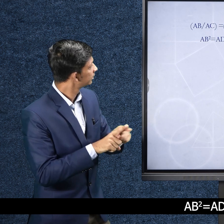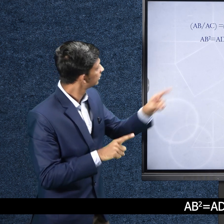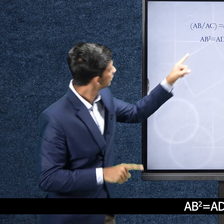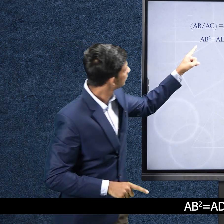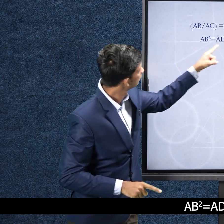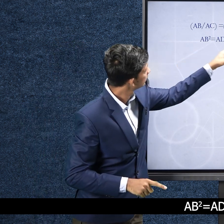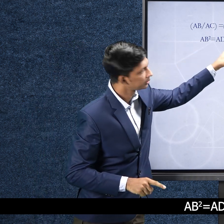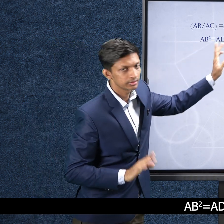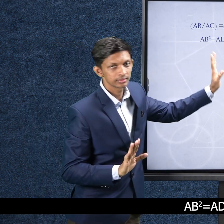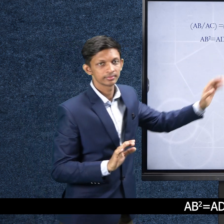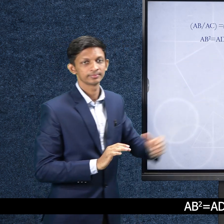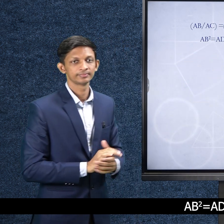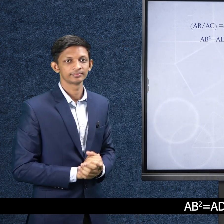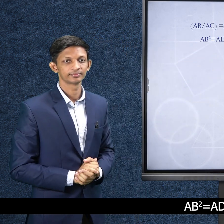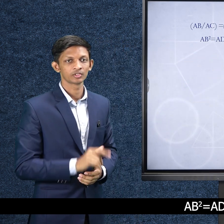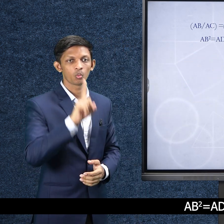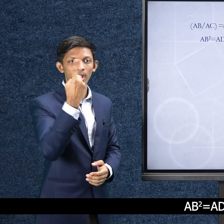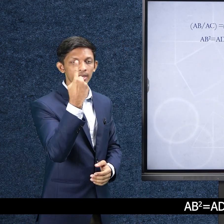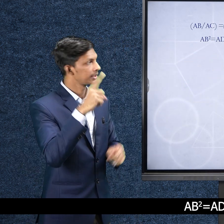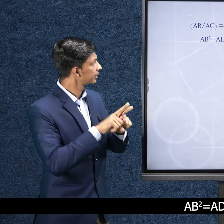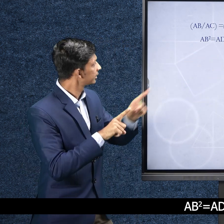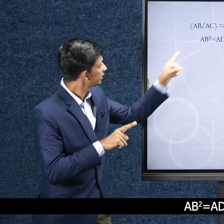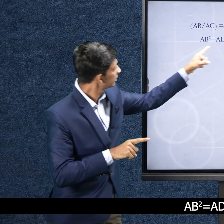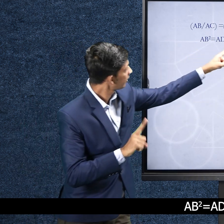इक्वल्स टू AD इंटू AC हा पहिला.